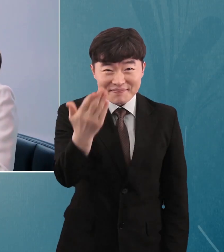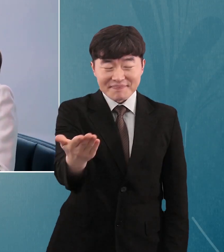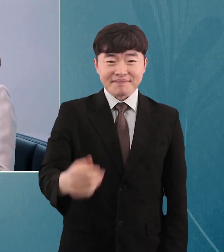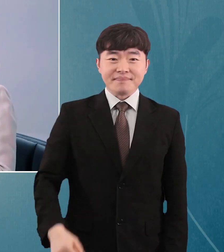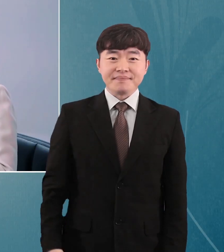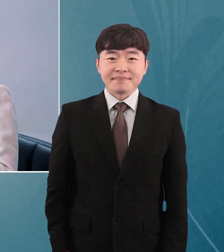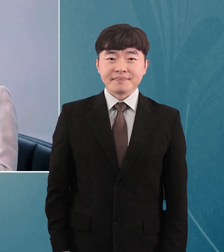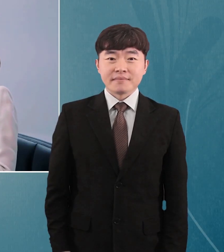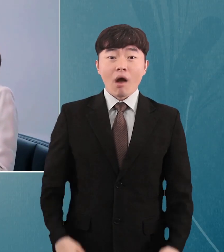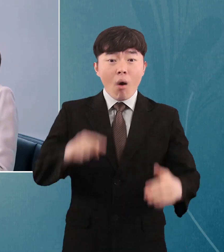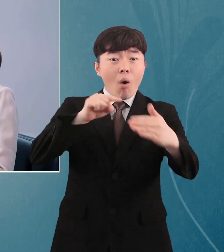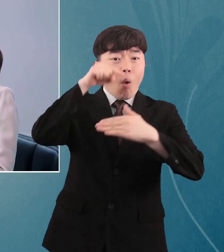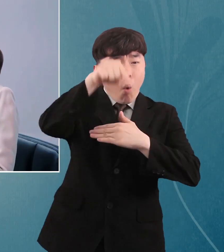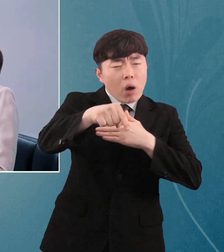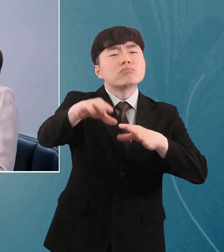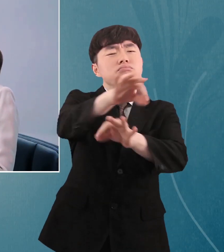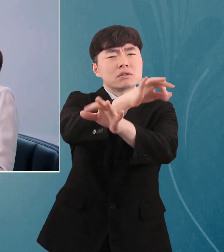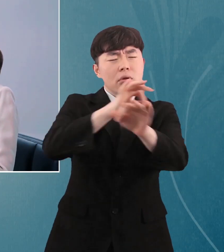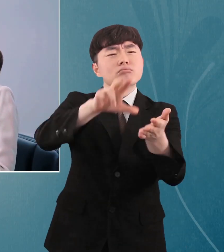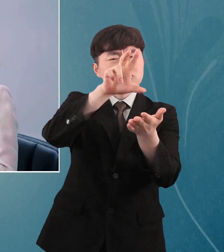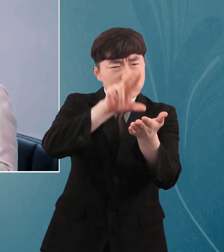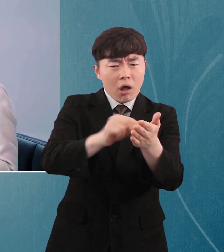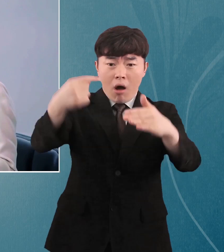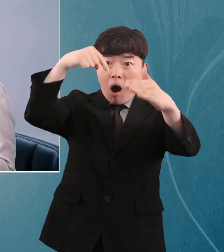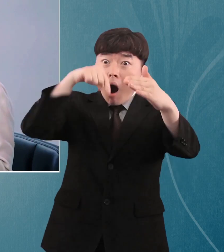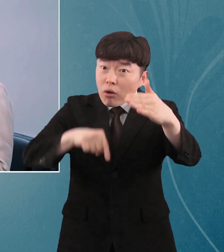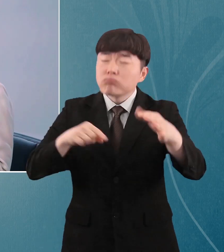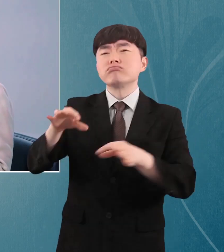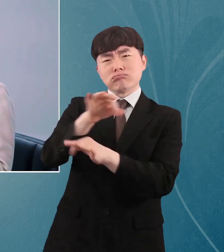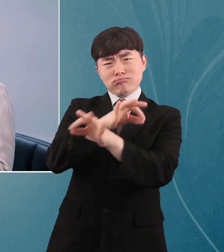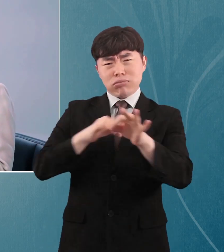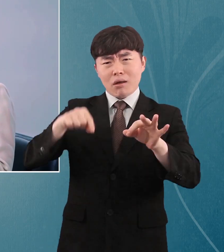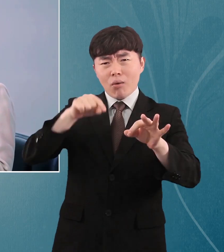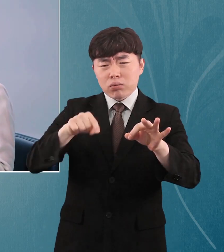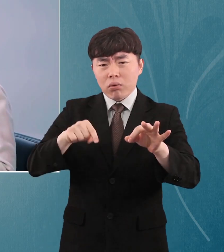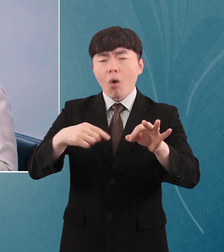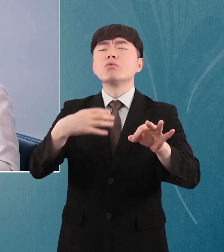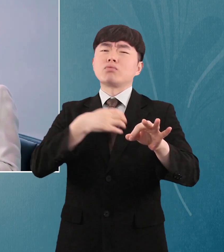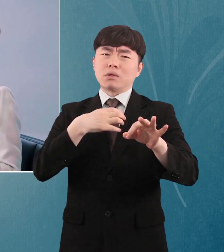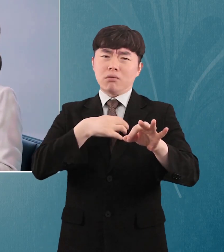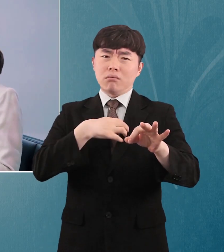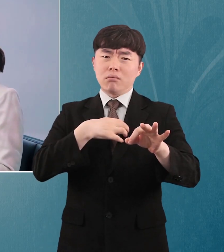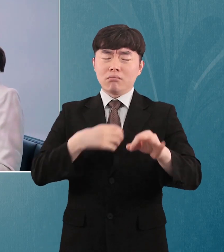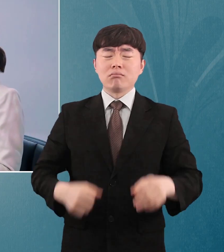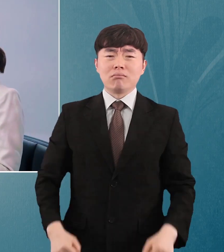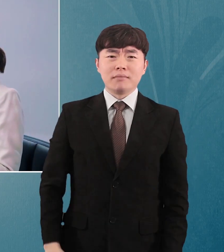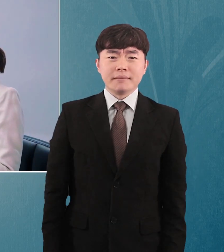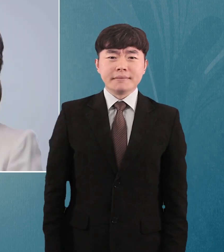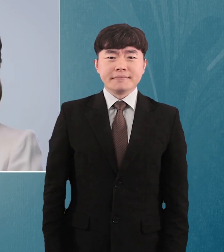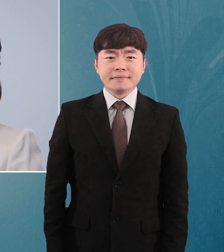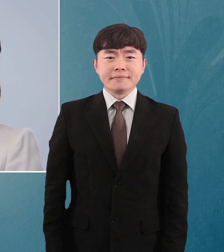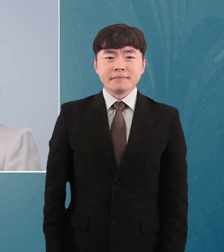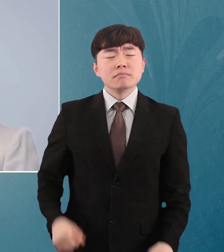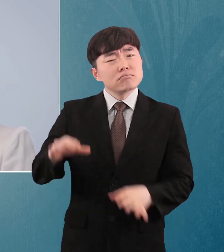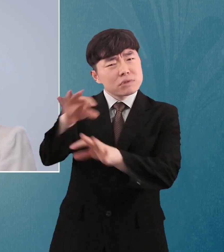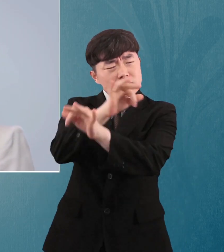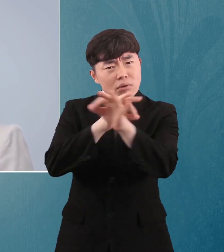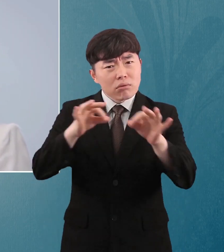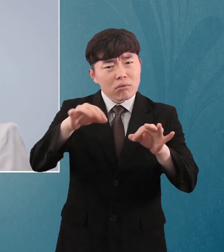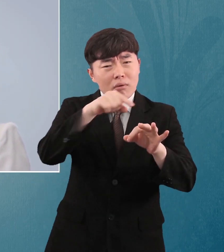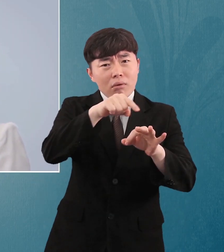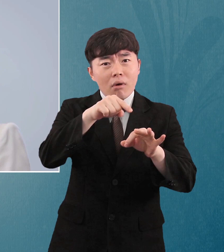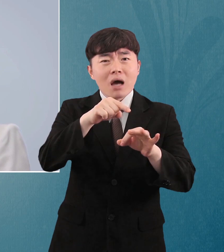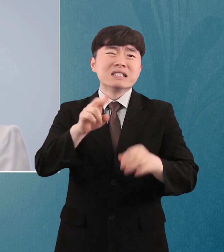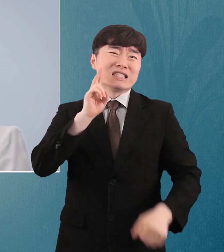질문입니다. 실외의 미세먼지뿐만이 아니라 실내의 미세먼지 역시 위험한 걸로 알고 있습니다. 이 미세먼지가